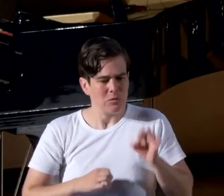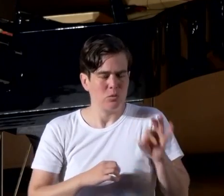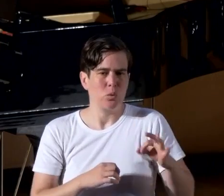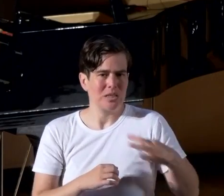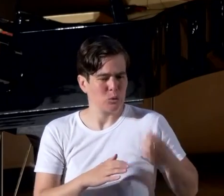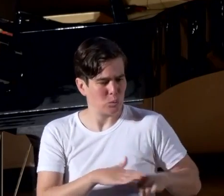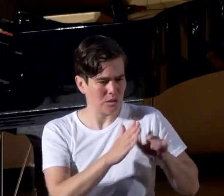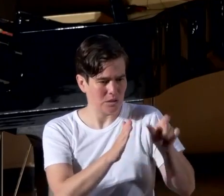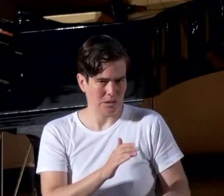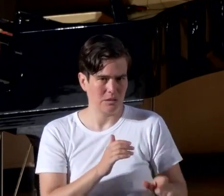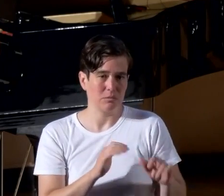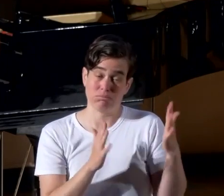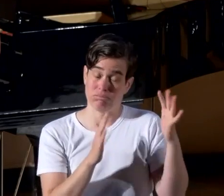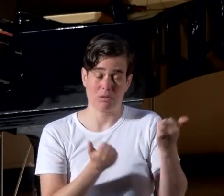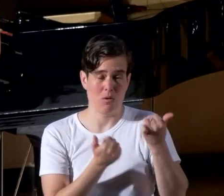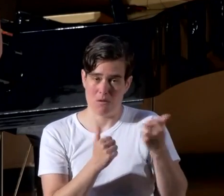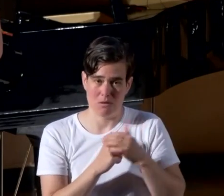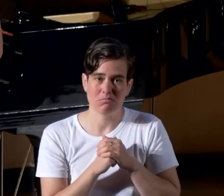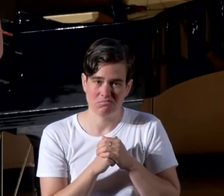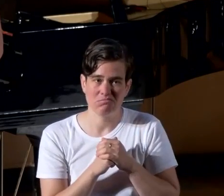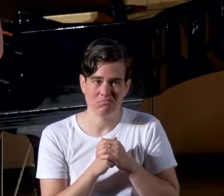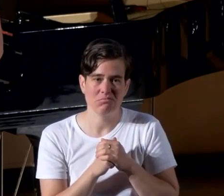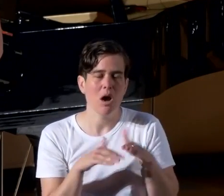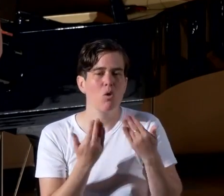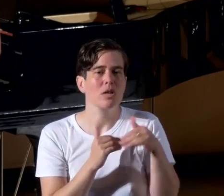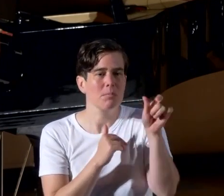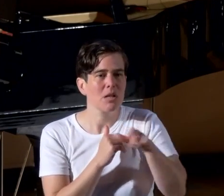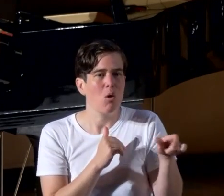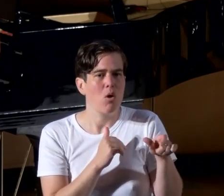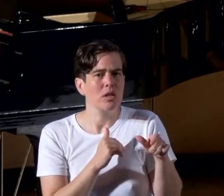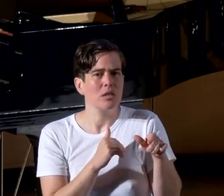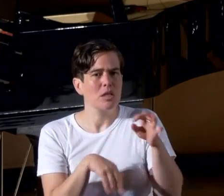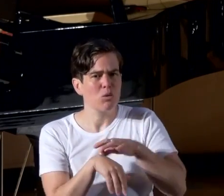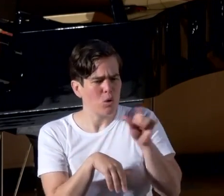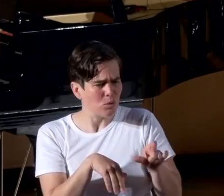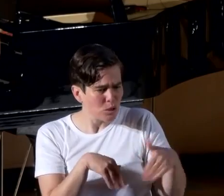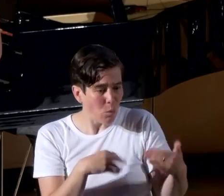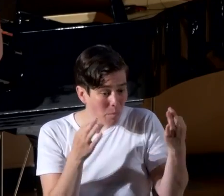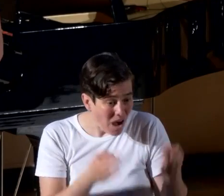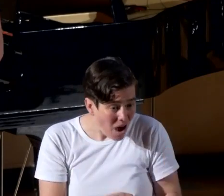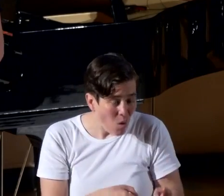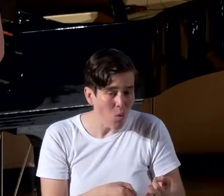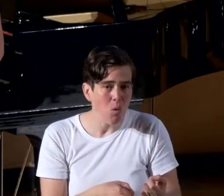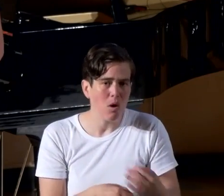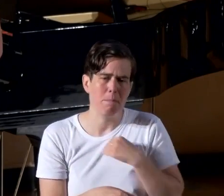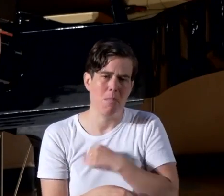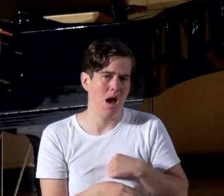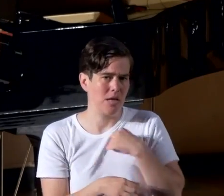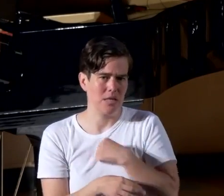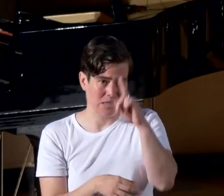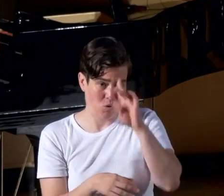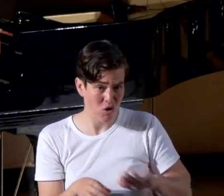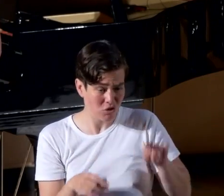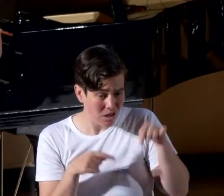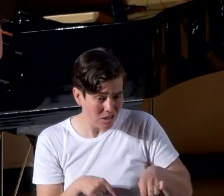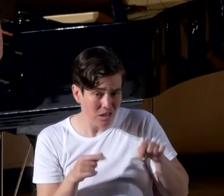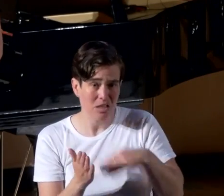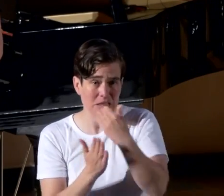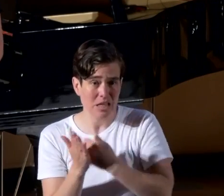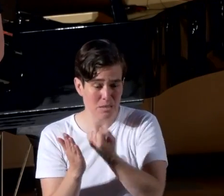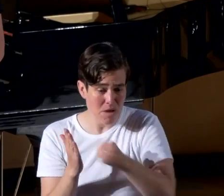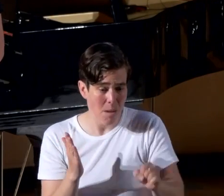bewegen. Zugleich finde ich es beschämend, dass es Menschen wie Dr. Bug geben muss, dass er gegen Gesetze verstoßen muss, um seinen Job als Arzt